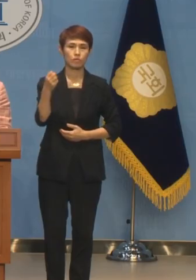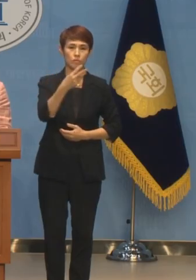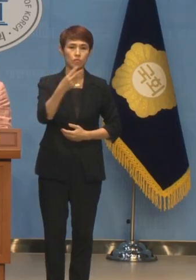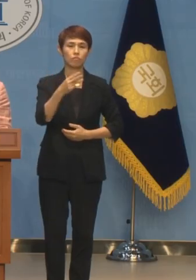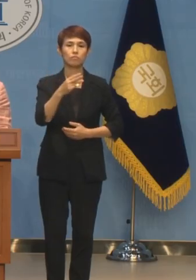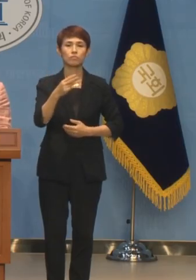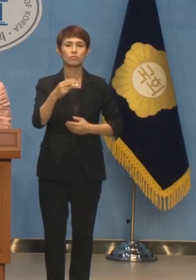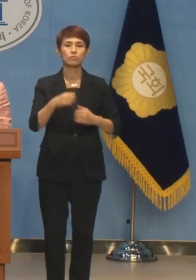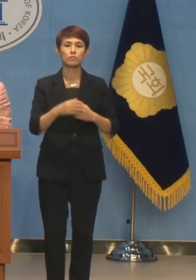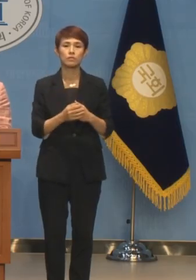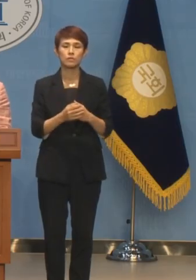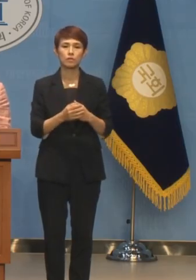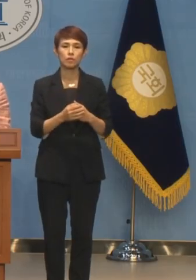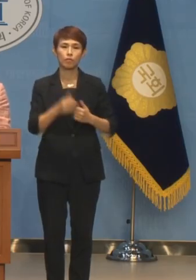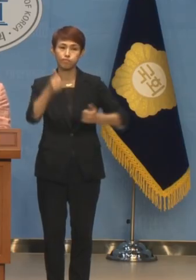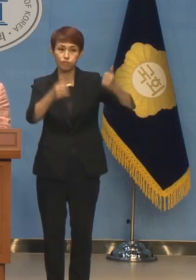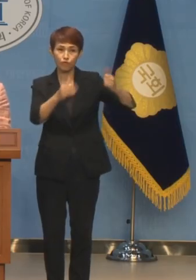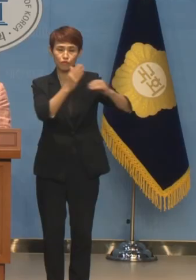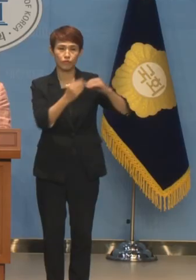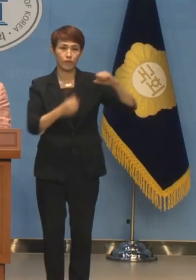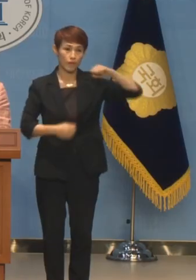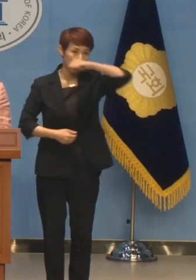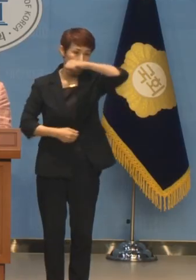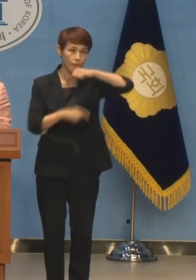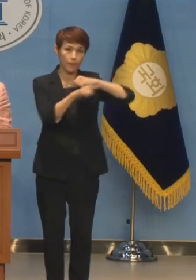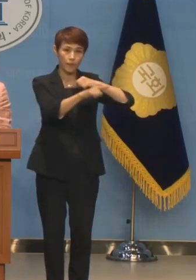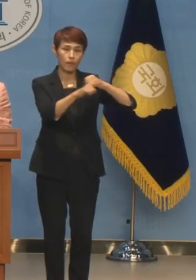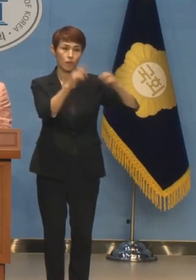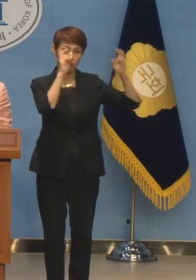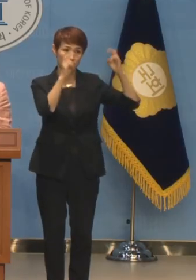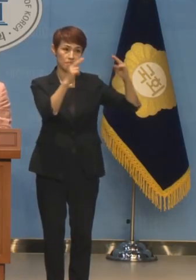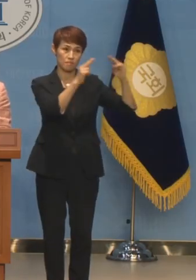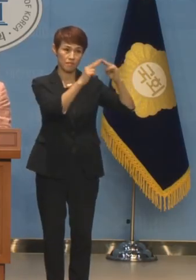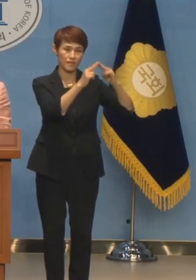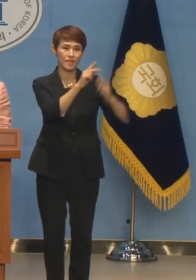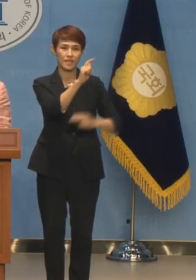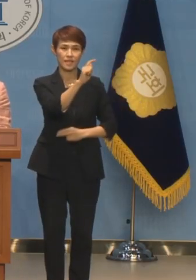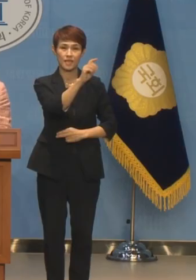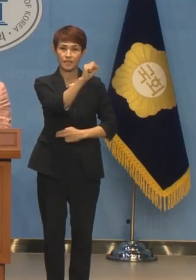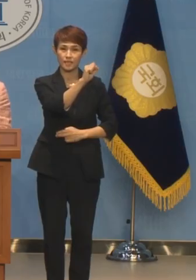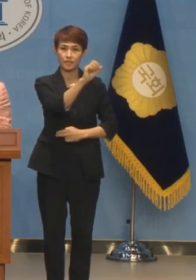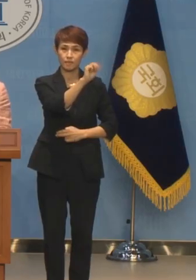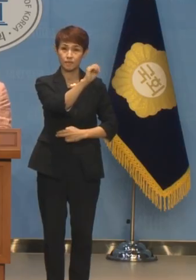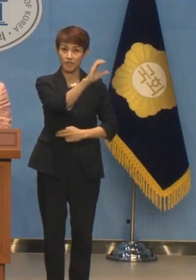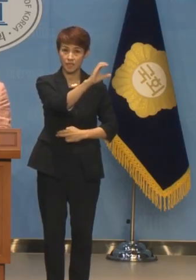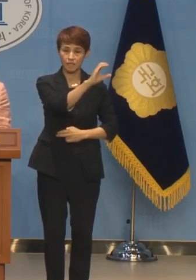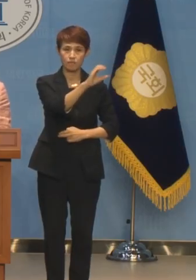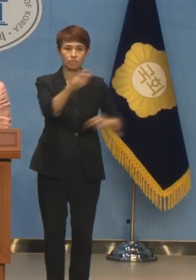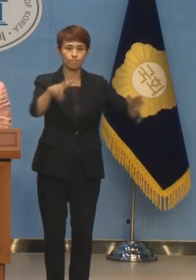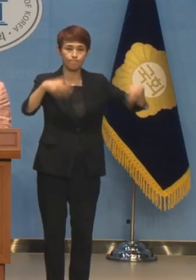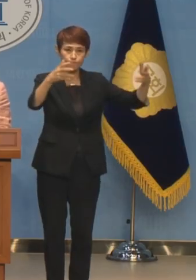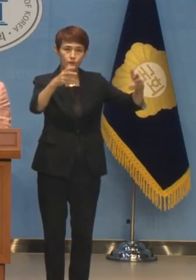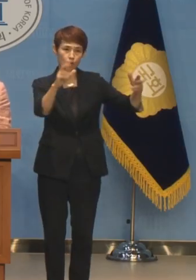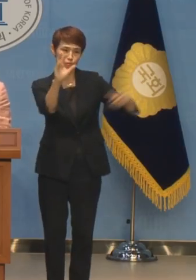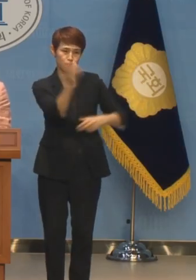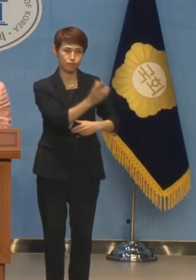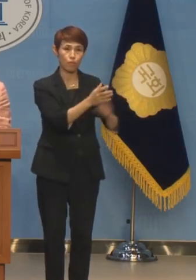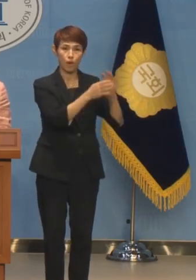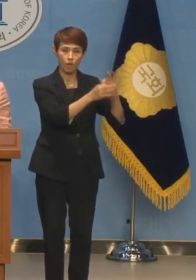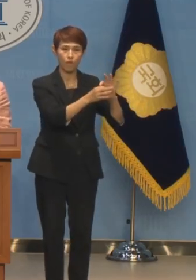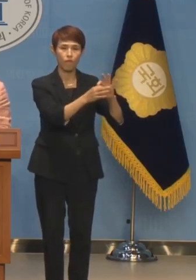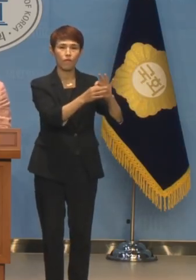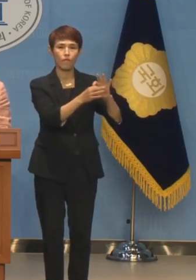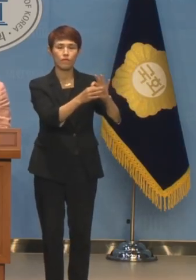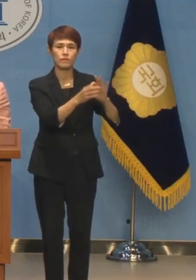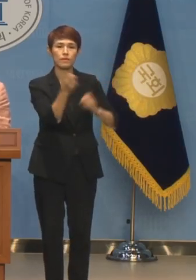경쟁 관계에 있는 대만의 반도체 기업인 TSMC는 해상풍력을 중심으로 아리백 달성